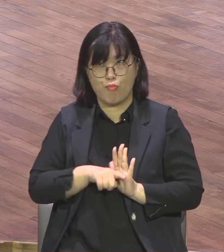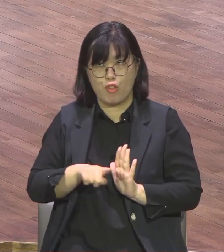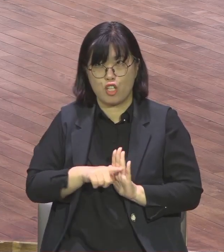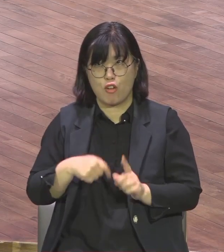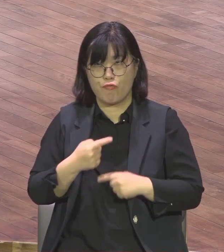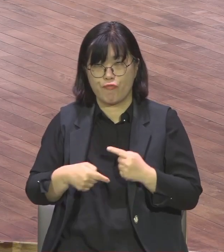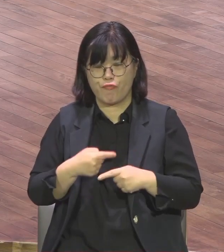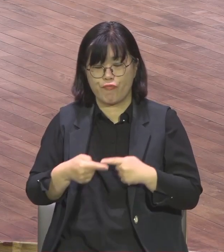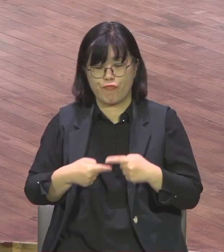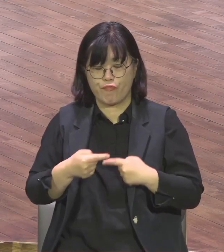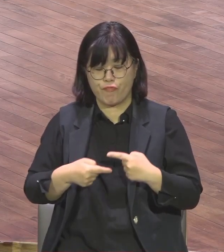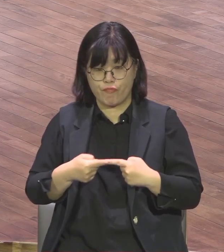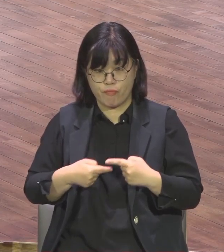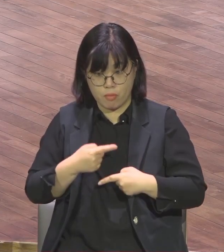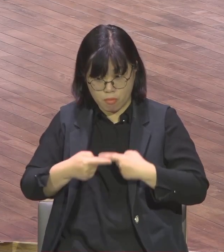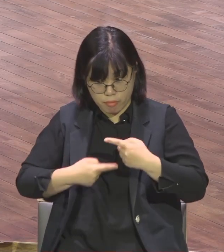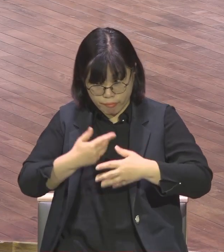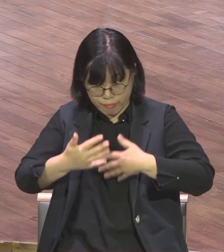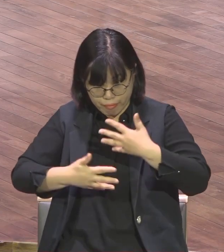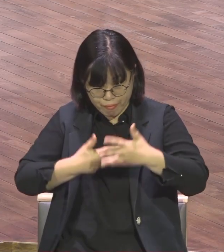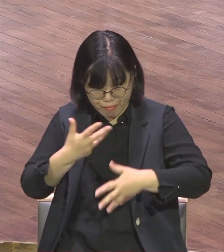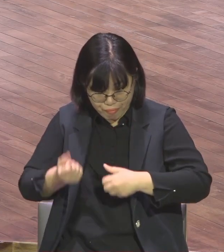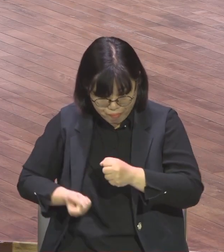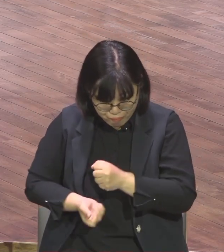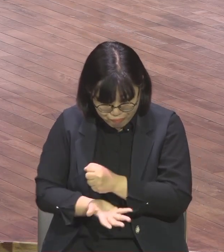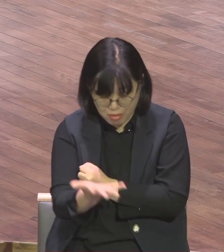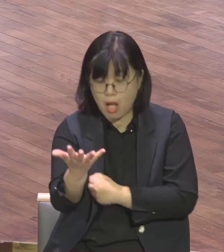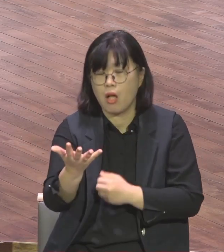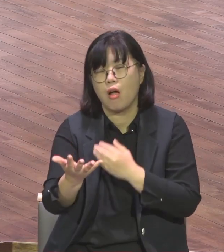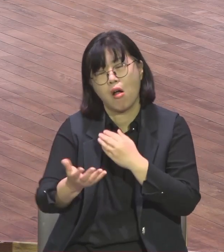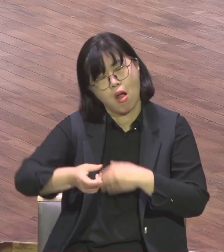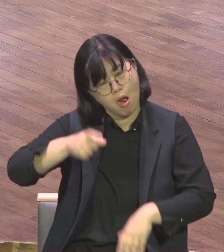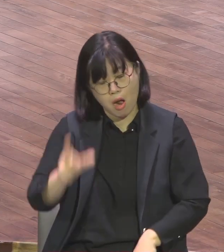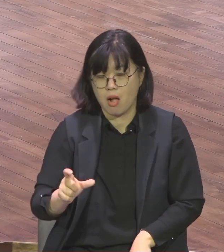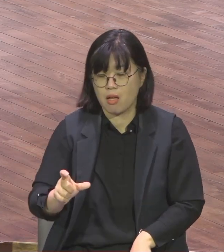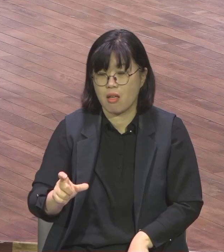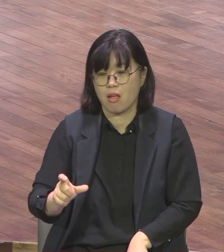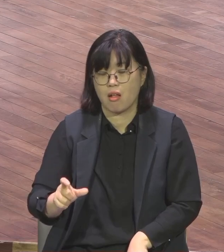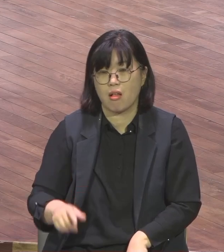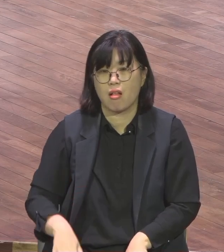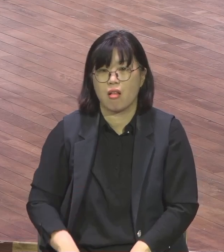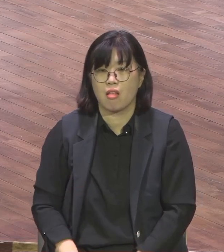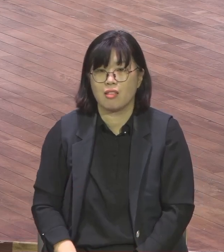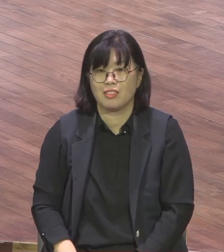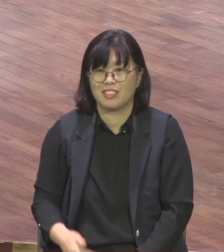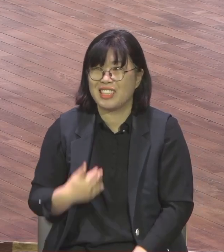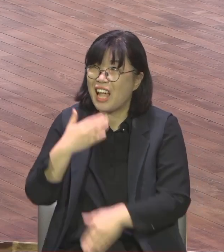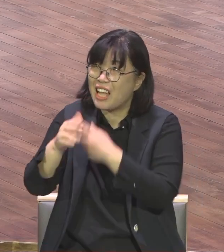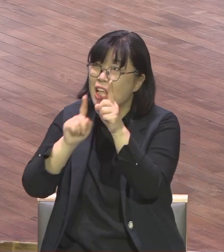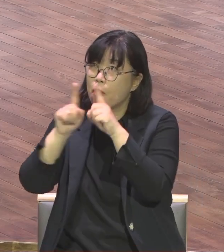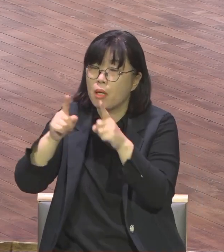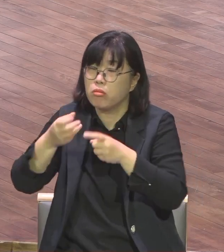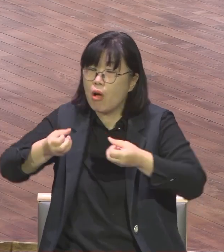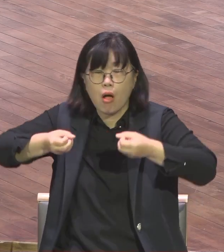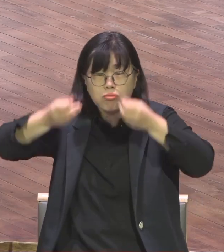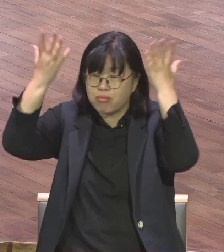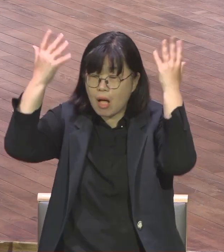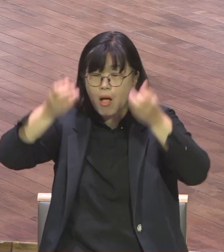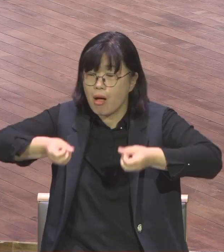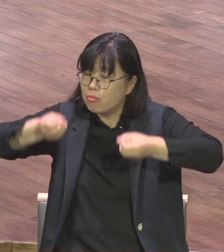안 읽으면서 남의 말은 쫙 확산합니다. 말씀 기억도 못하면서 남의 말은 막